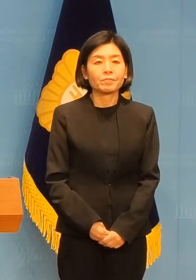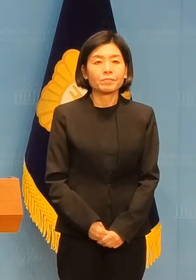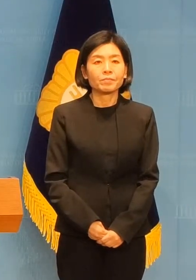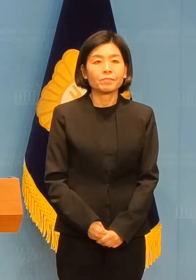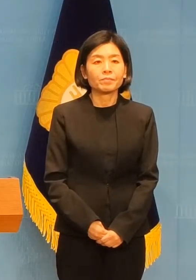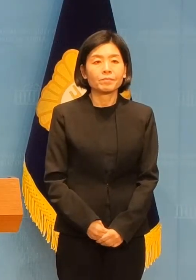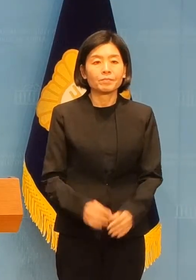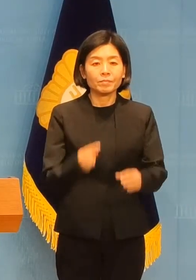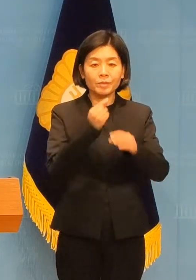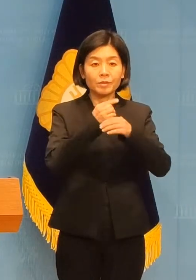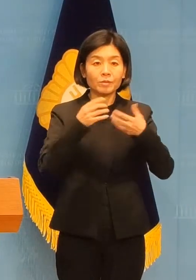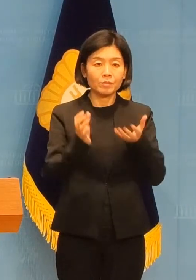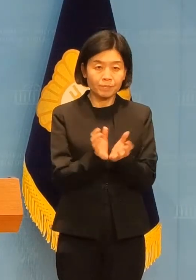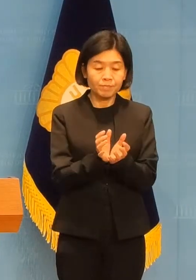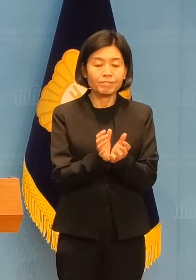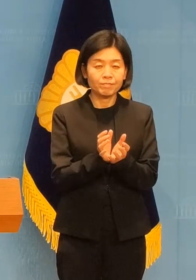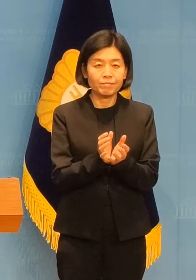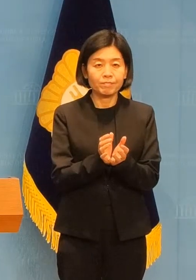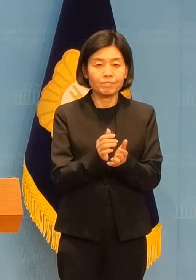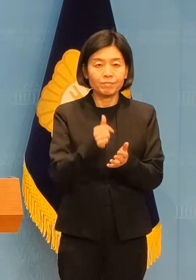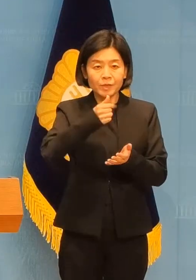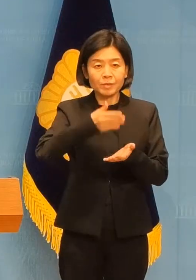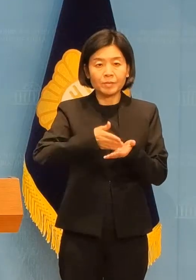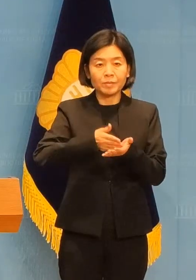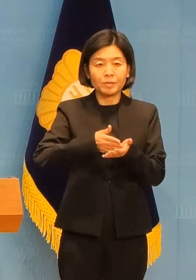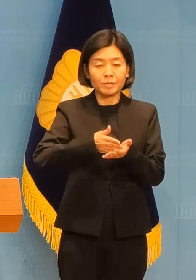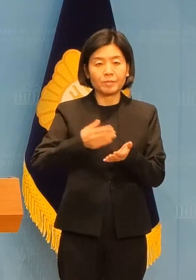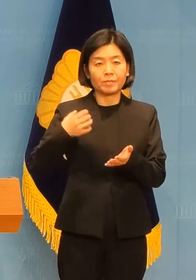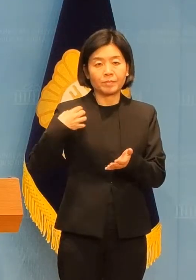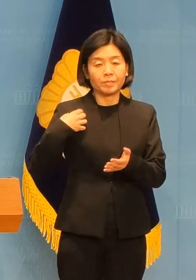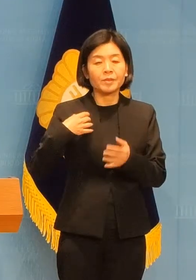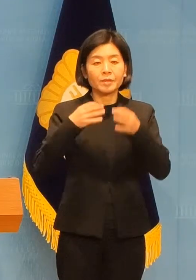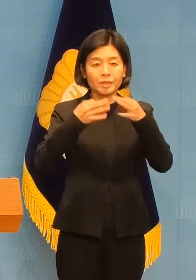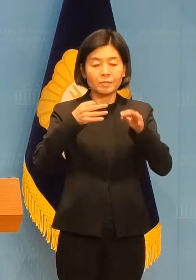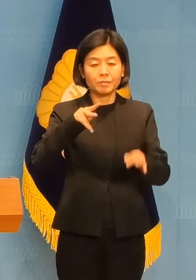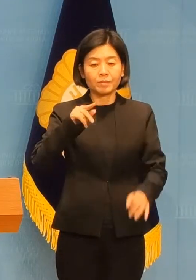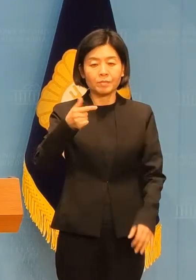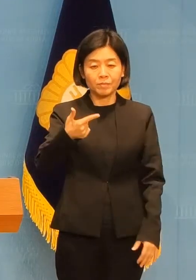네, 더불어민주당 선임 부대변인 김이연입니다.